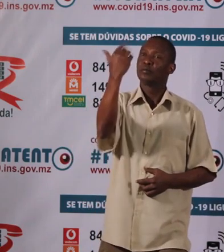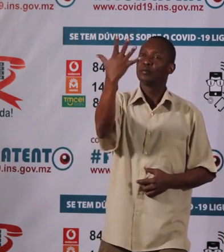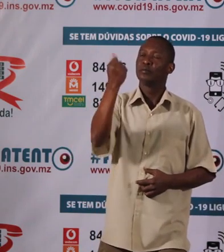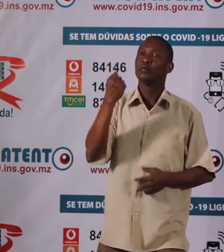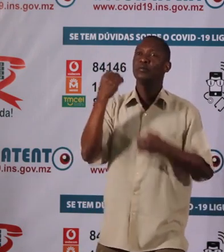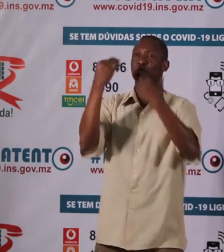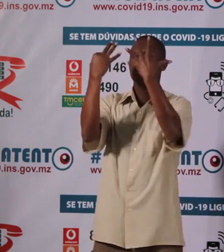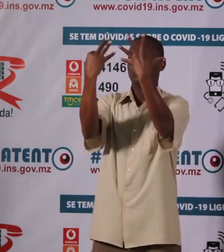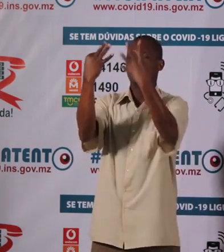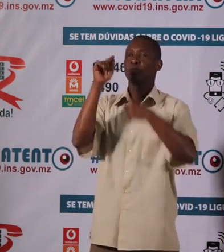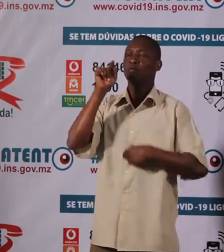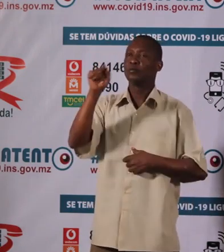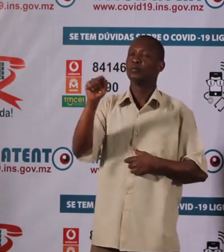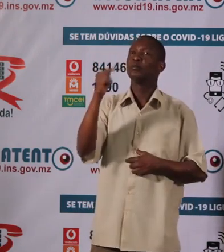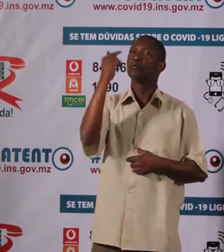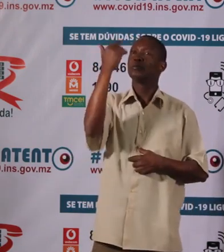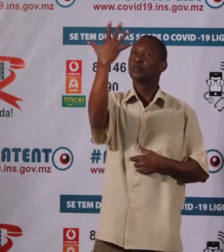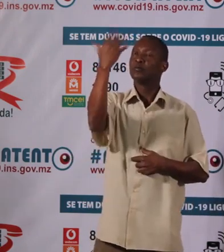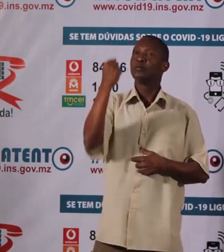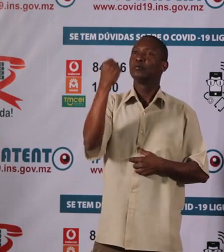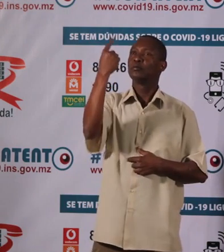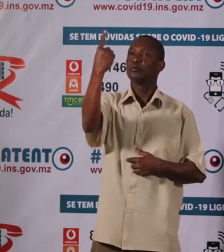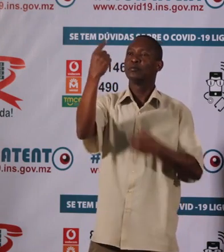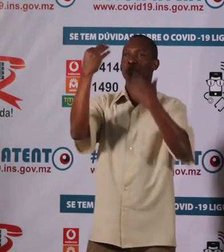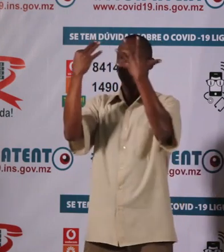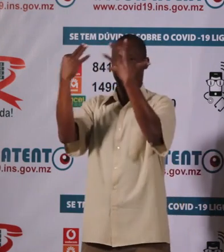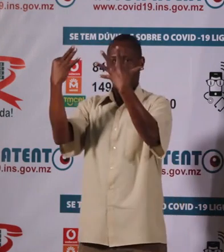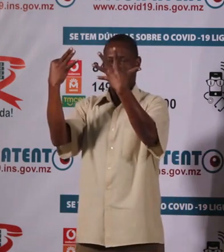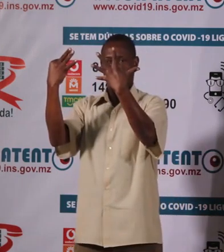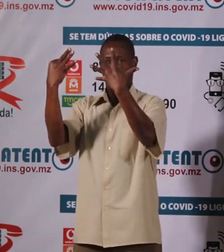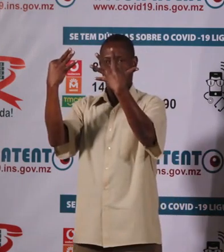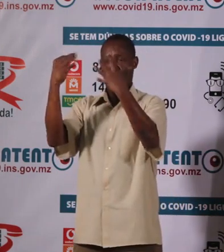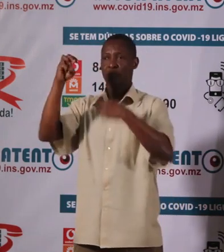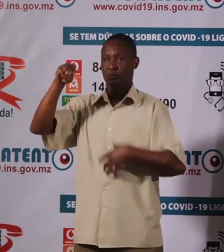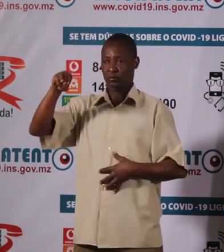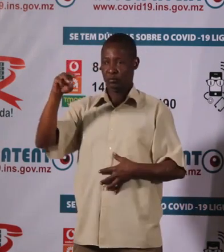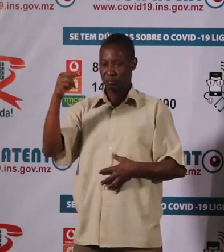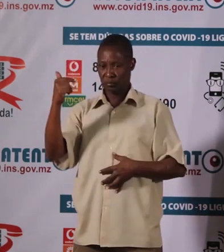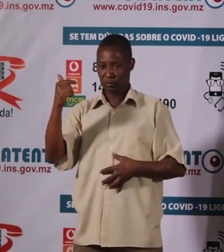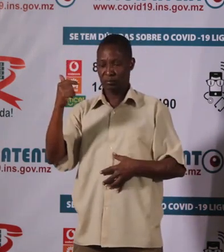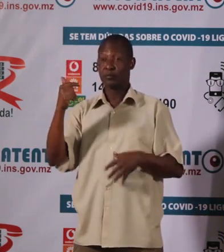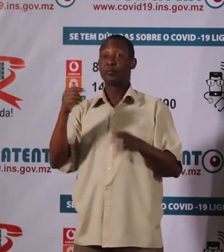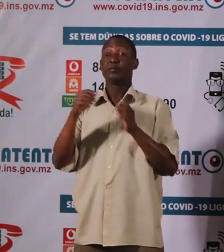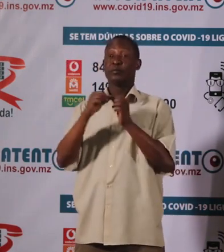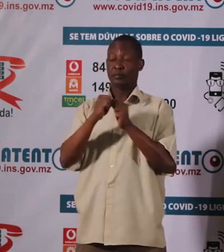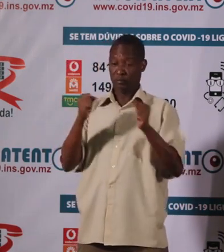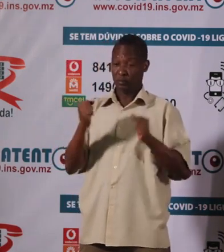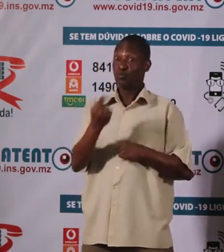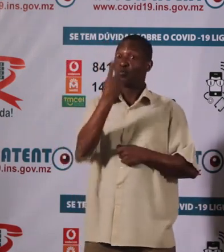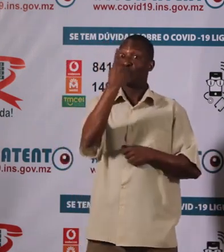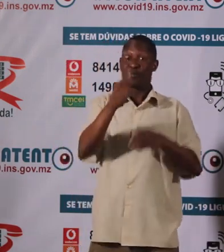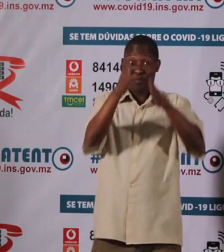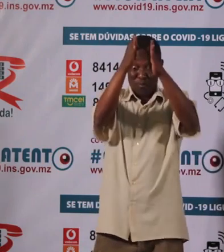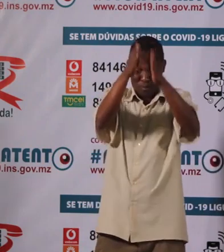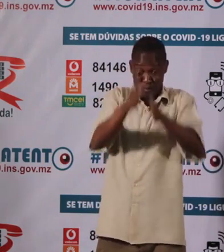158.518 meticais. E um doente, no dia em que nós tivermos um doente nos cuidados intensivos e que